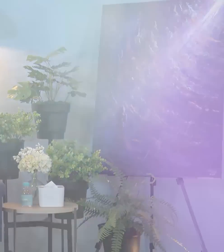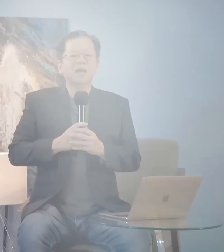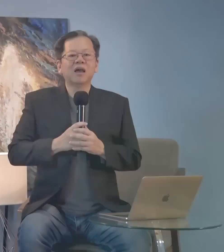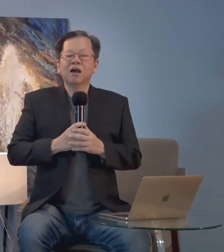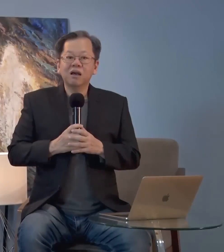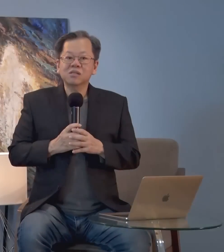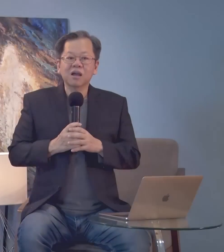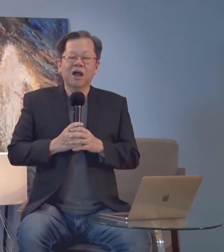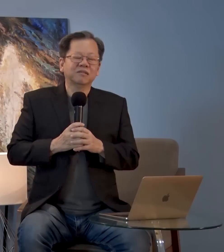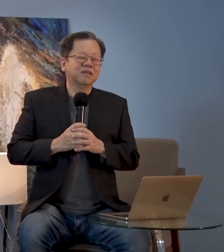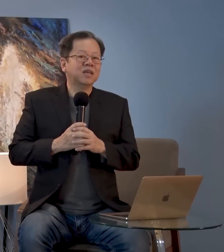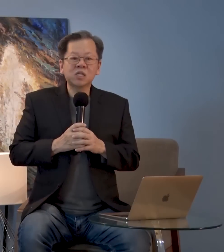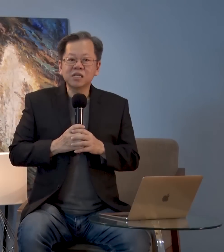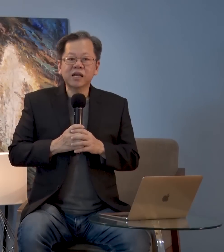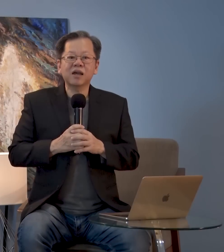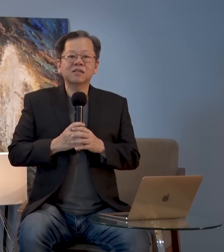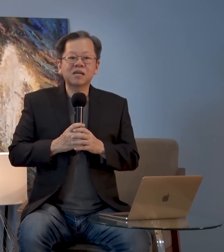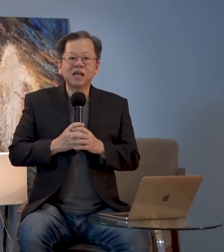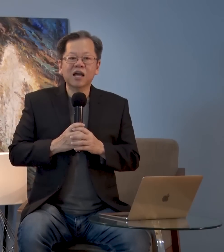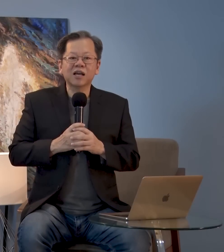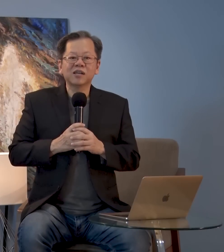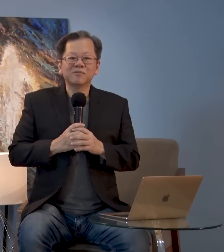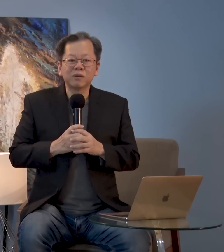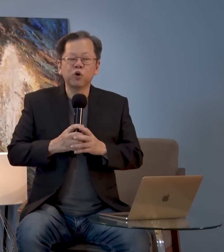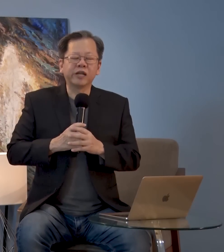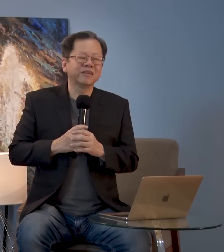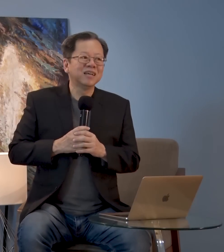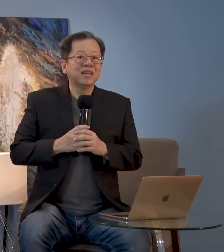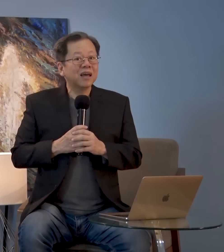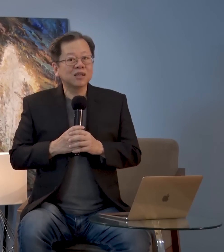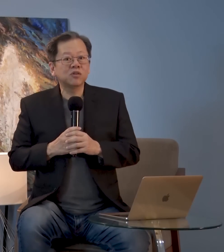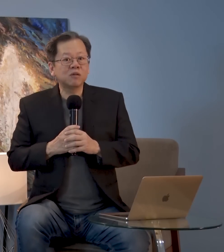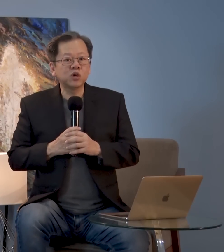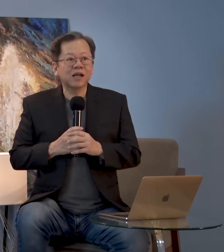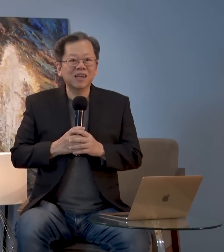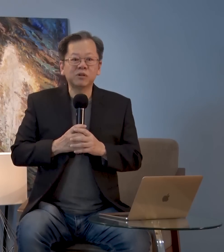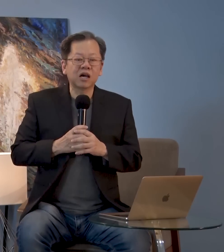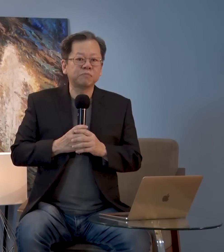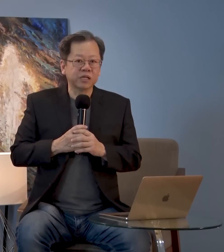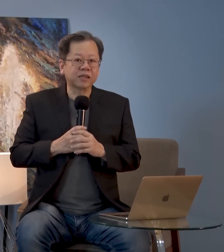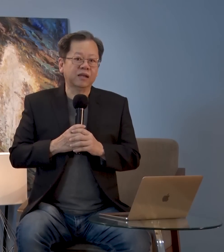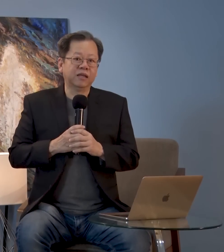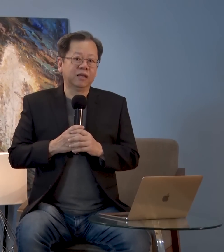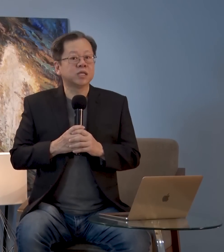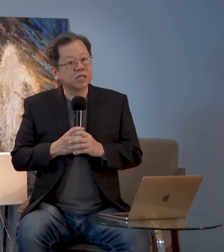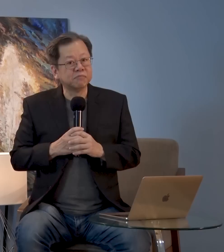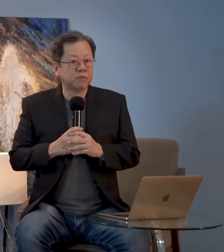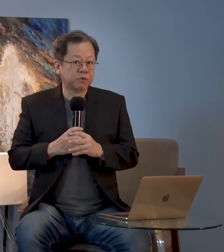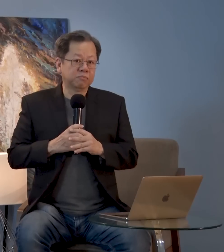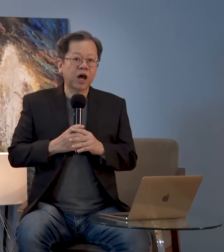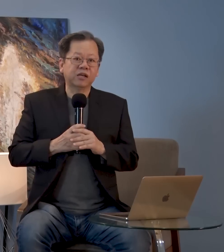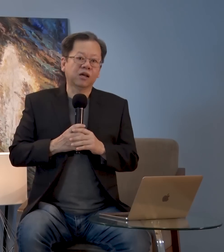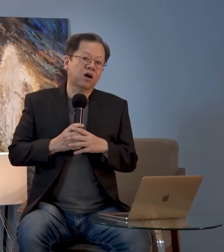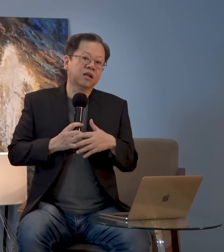memberkati. Astaga, istri saya ternyata perempuan. Nah, saudara mungkin kaget mendengar pernyataan ini. Istri kita